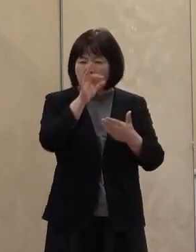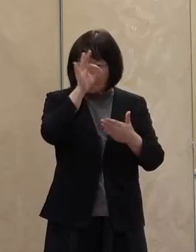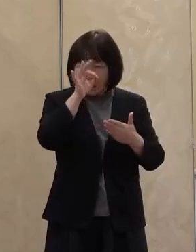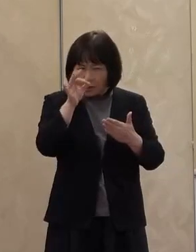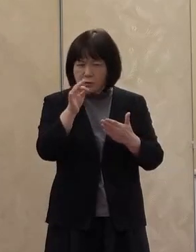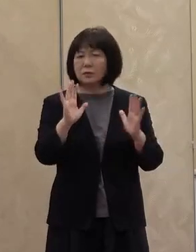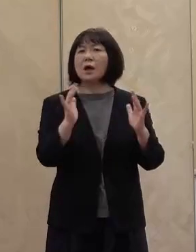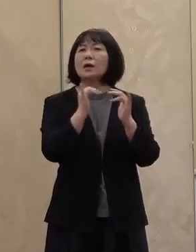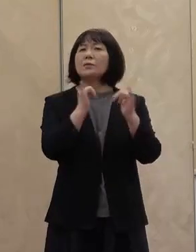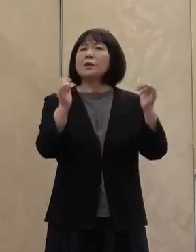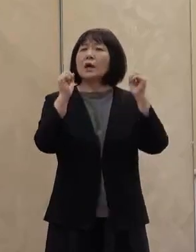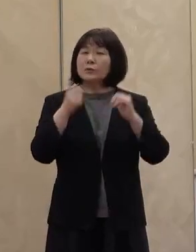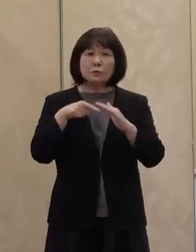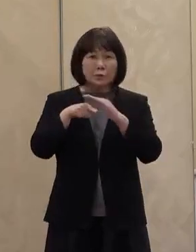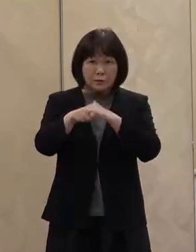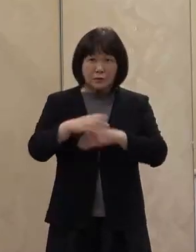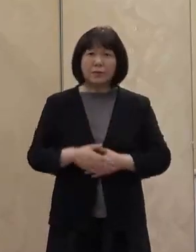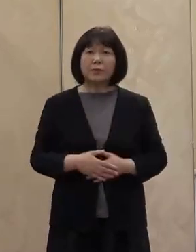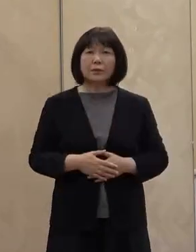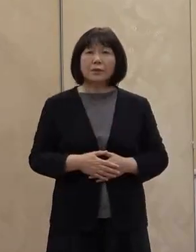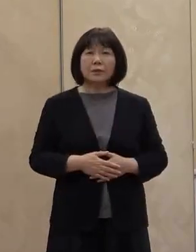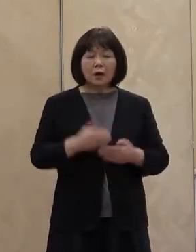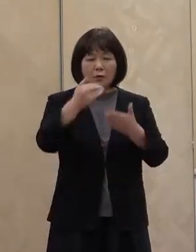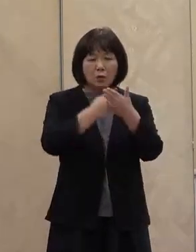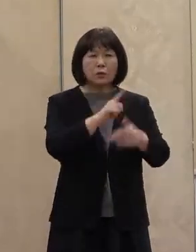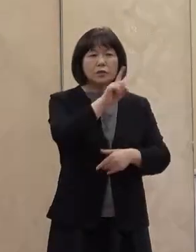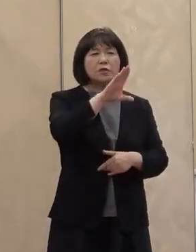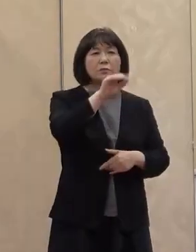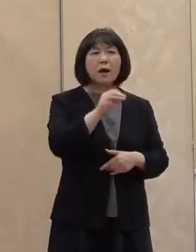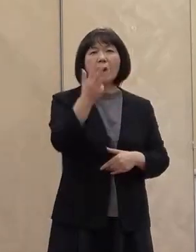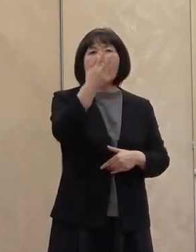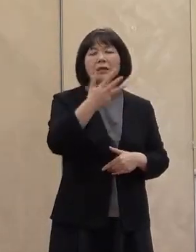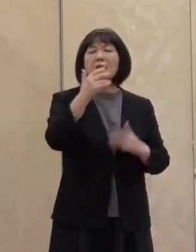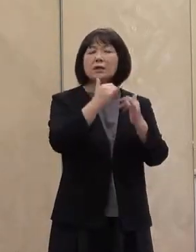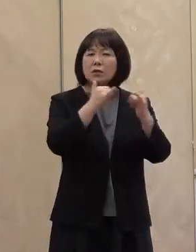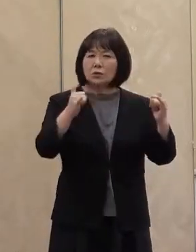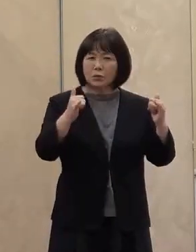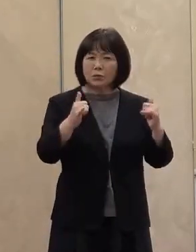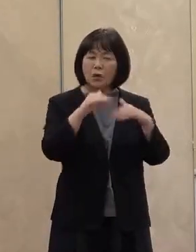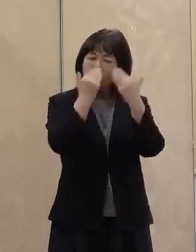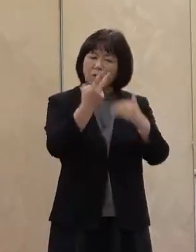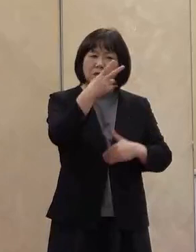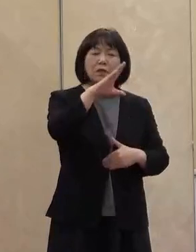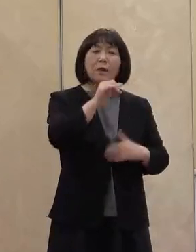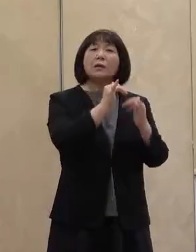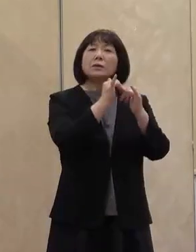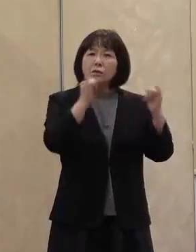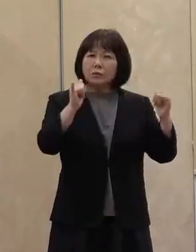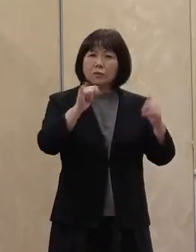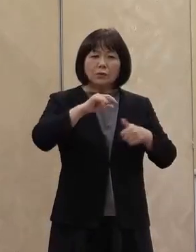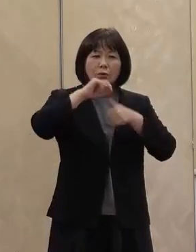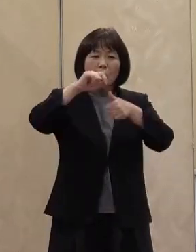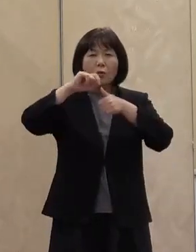を生み出さなきゃいけないと、約2万人の雇用を生み出さなきゃいけないと、